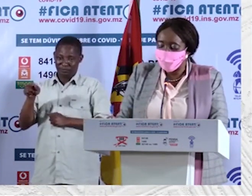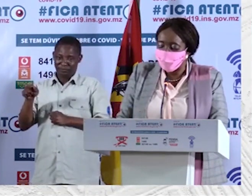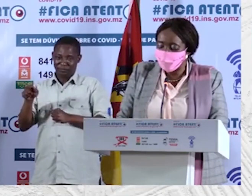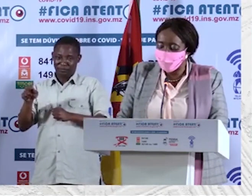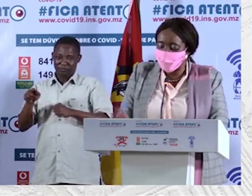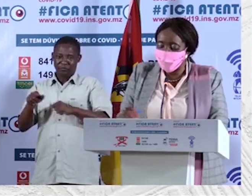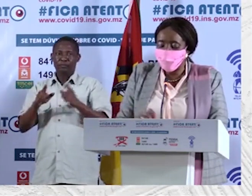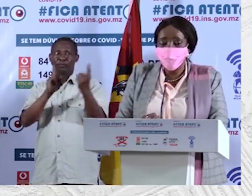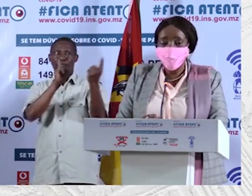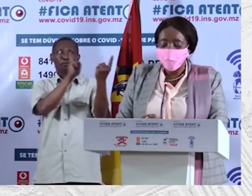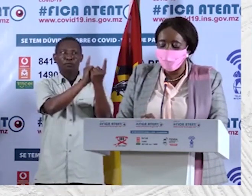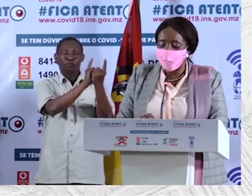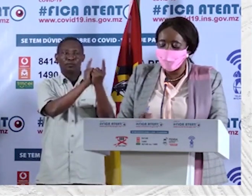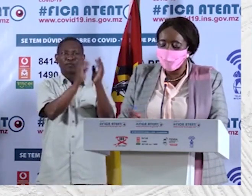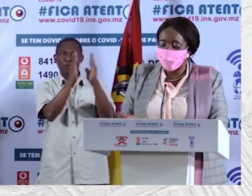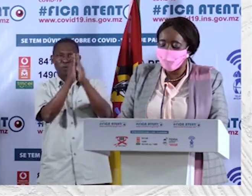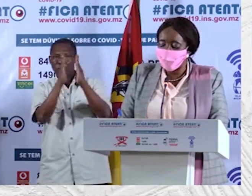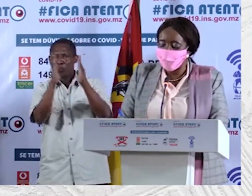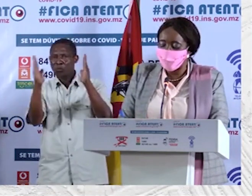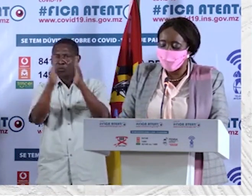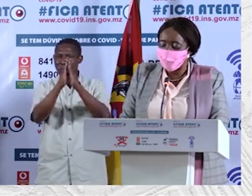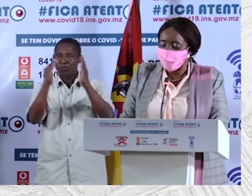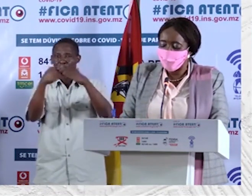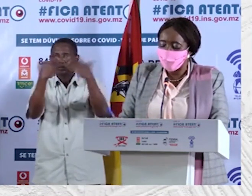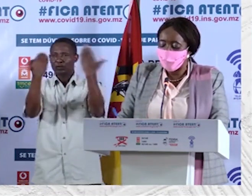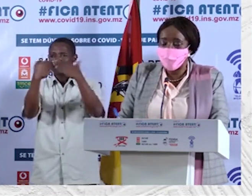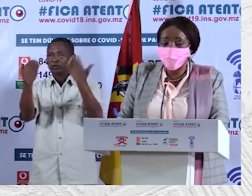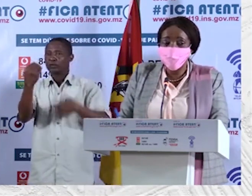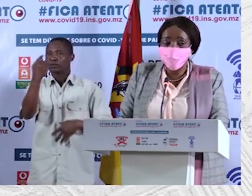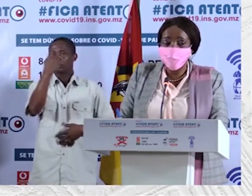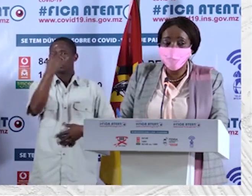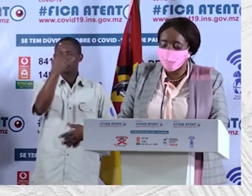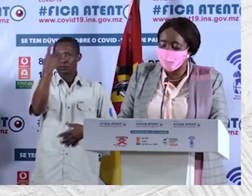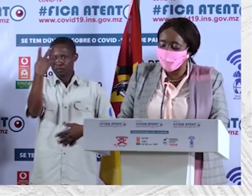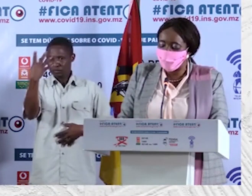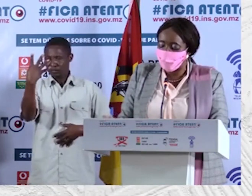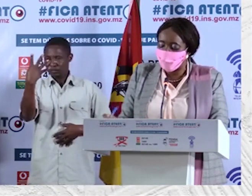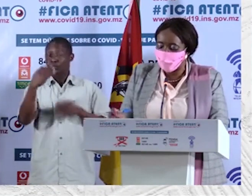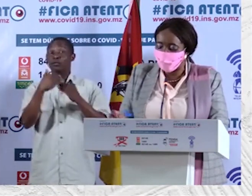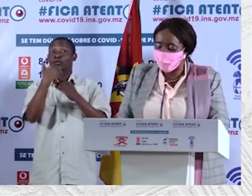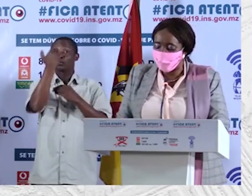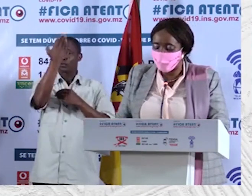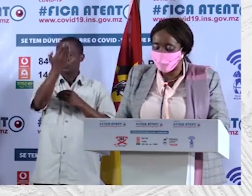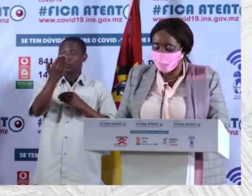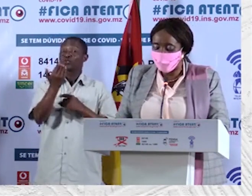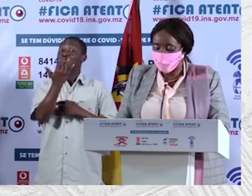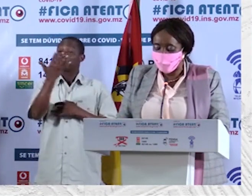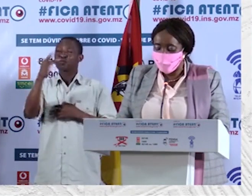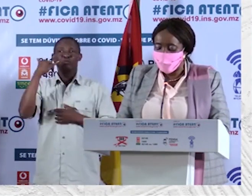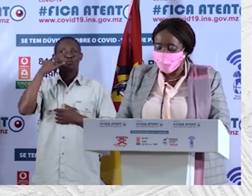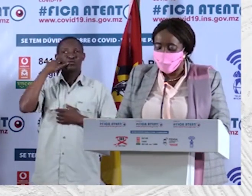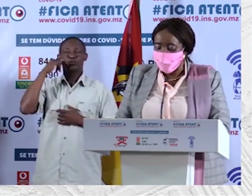de 14 dias e ligar imediatamente para os contactos telefónicos que nós